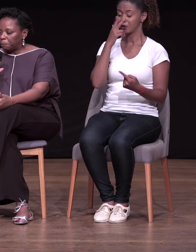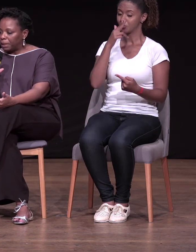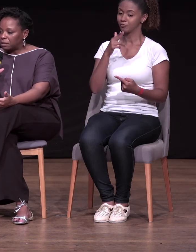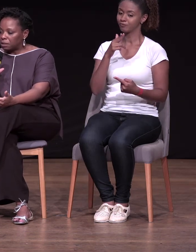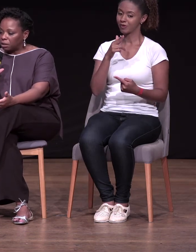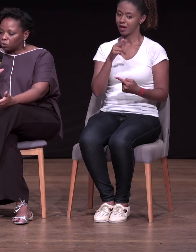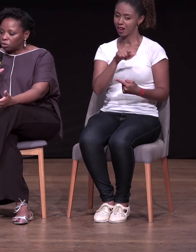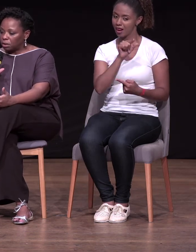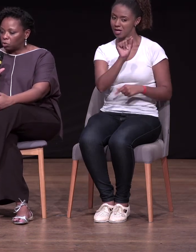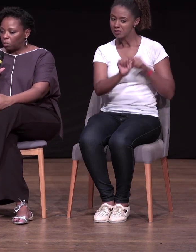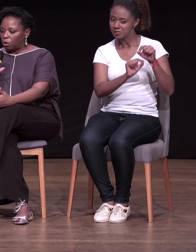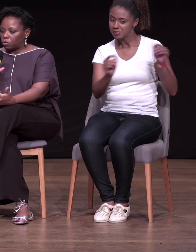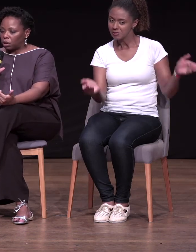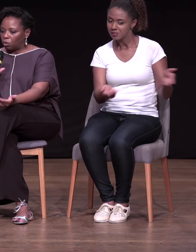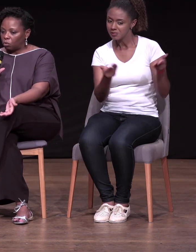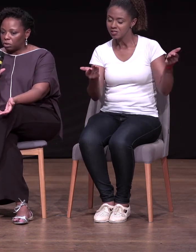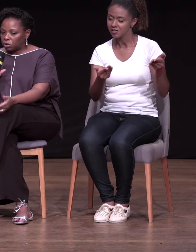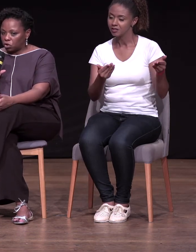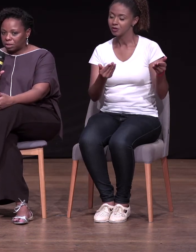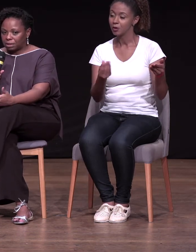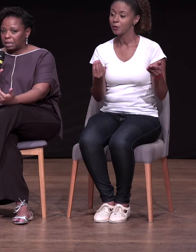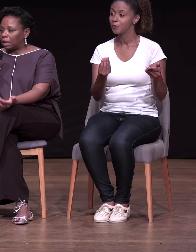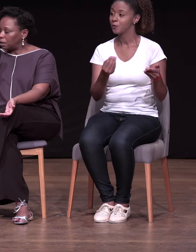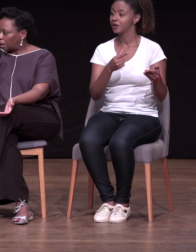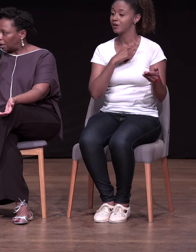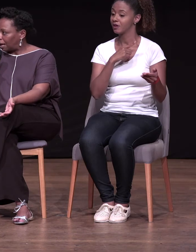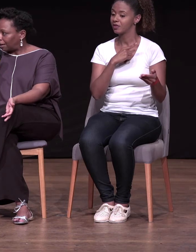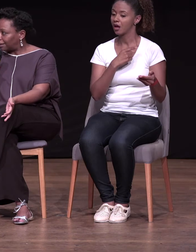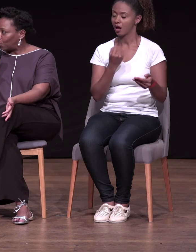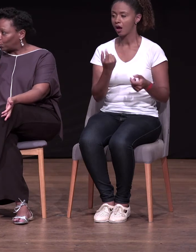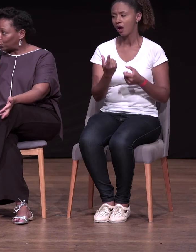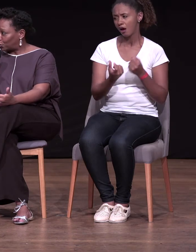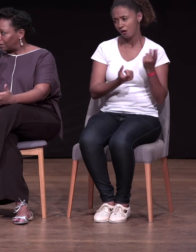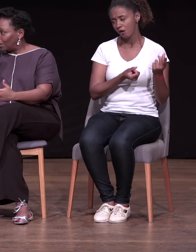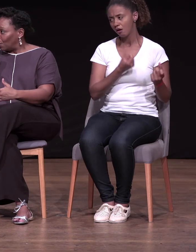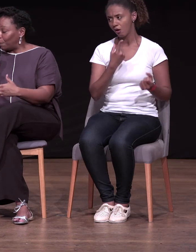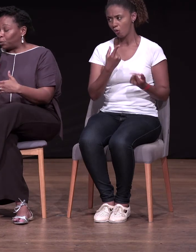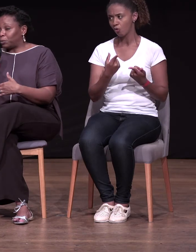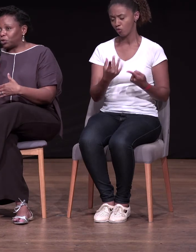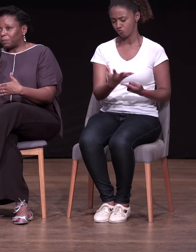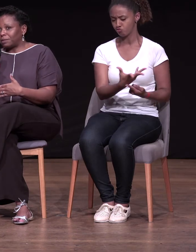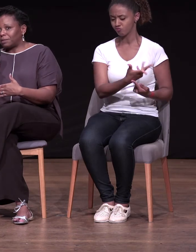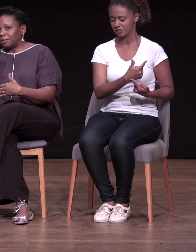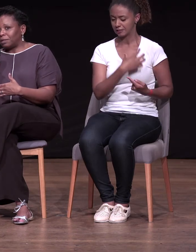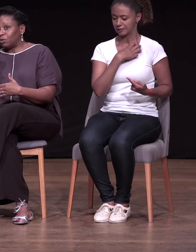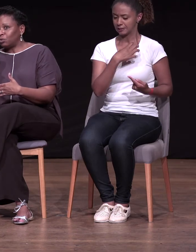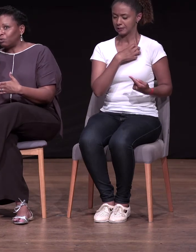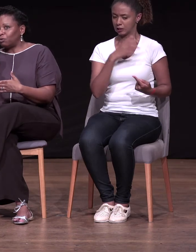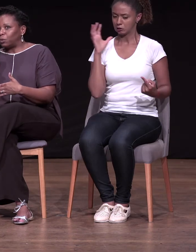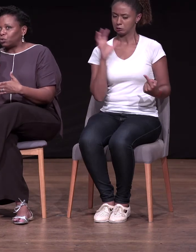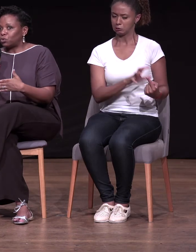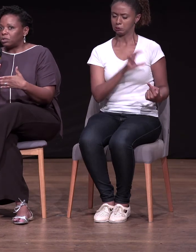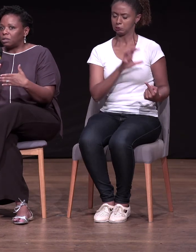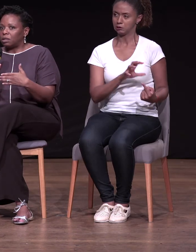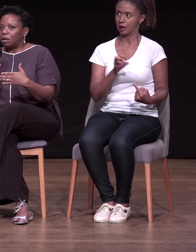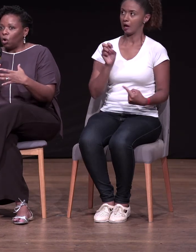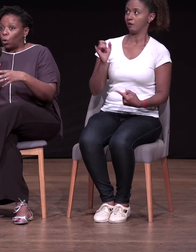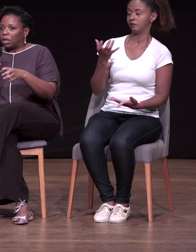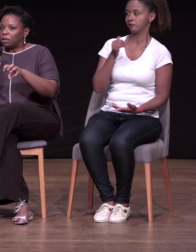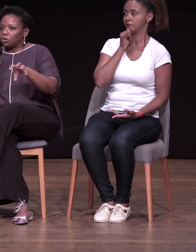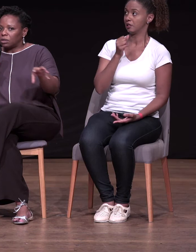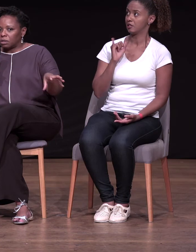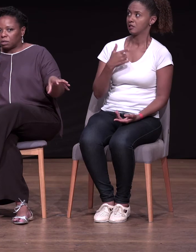uma pressão, de certo modo, que alguns artistas sentem, né, ainda hoje, puxa, mas se eu não